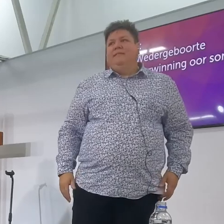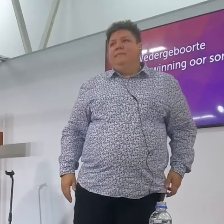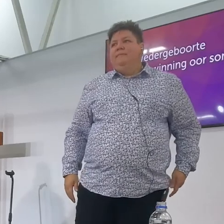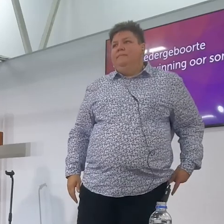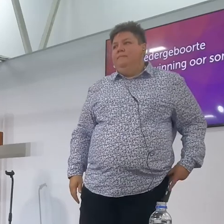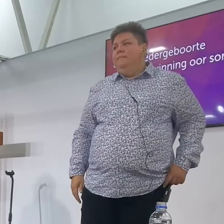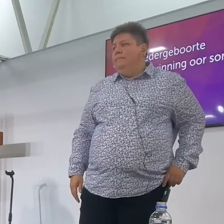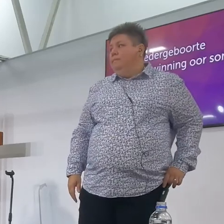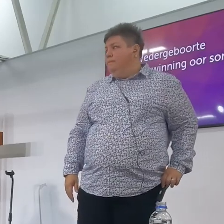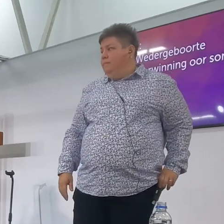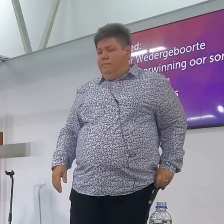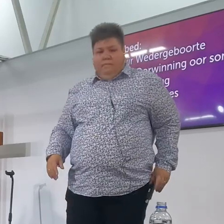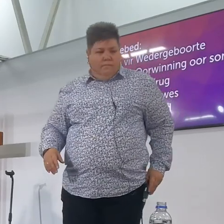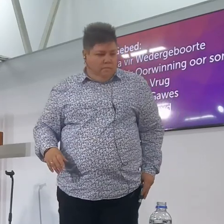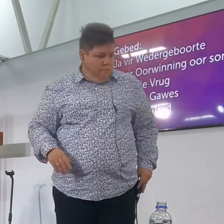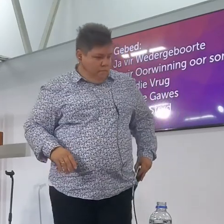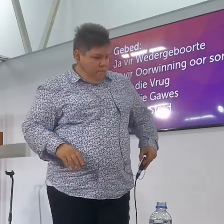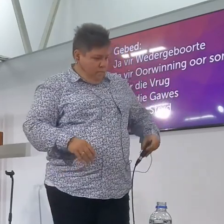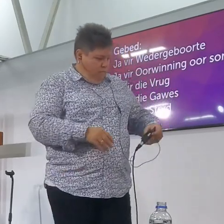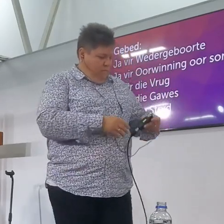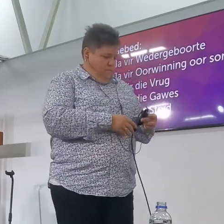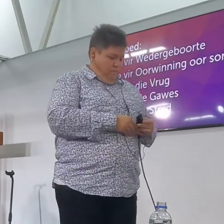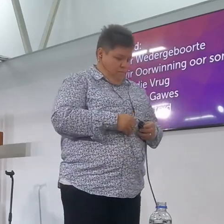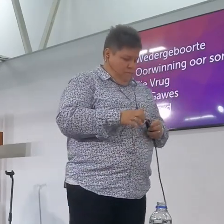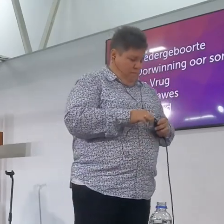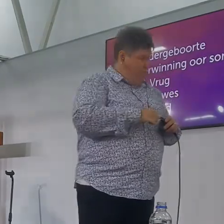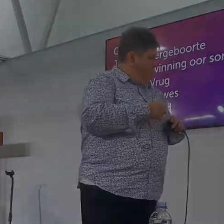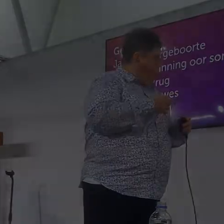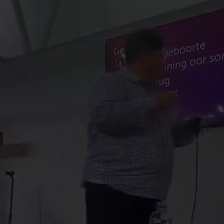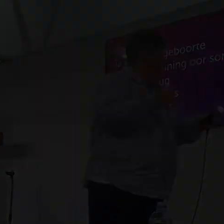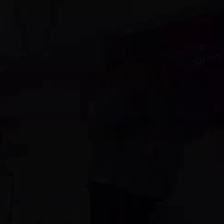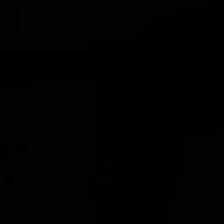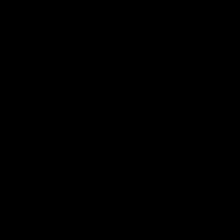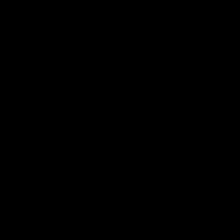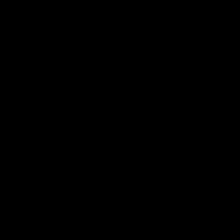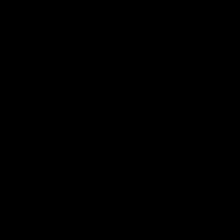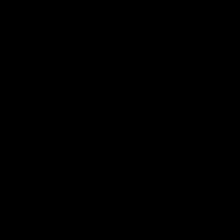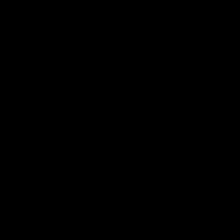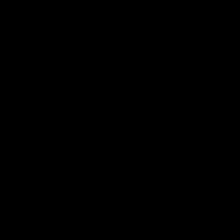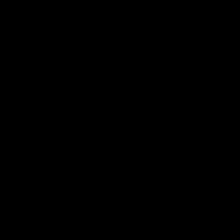Amen. Amen. Kom ons staan. Kom ons staan almal saam. Bring ons lof in die Here. Dankie Kenny.